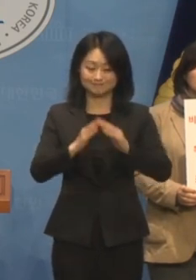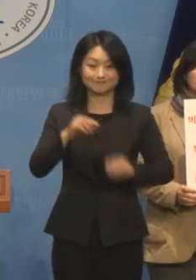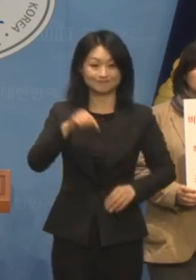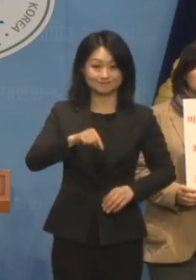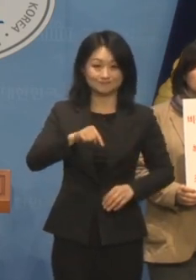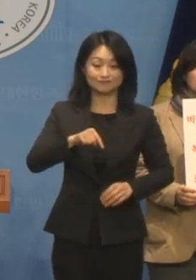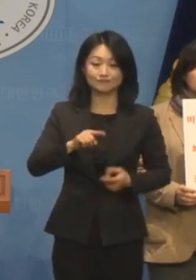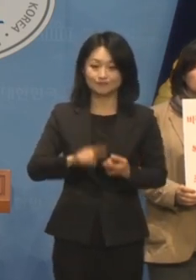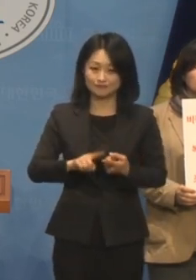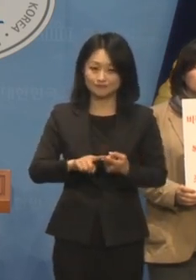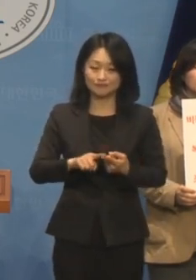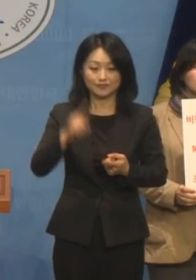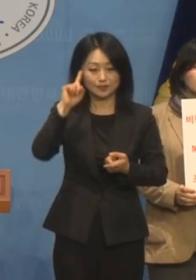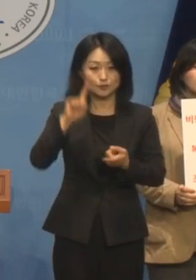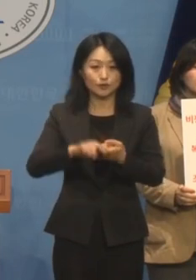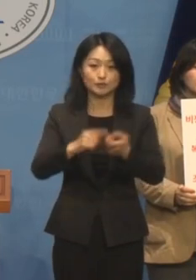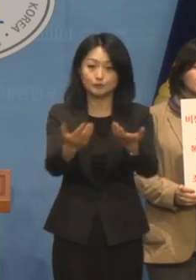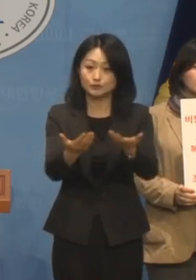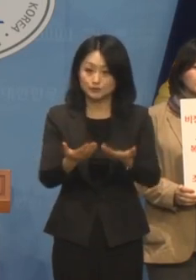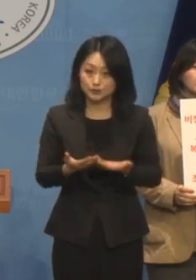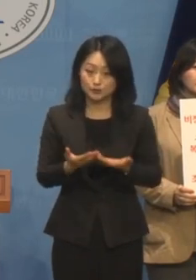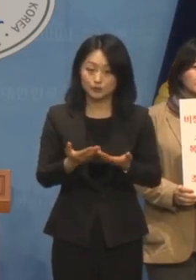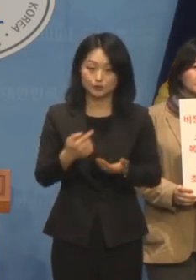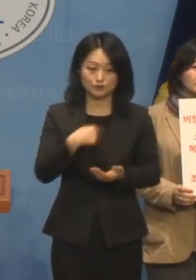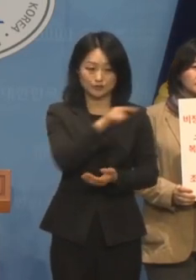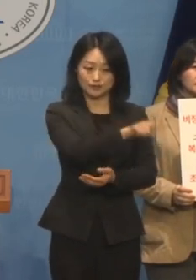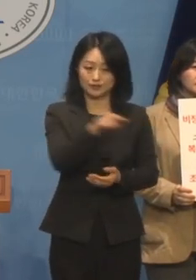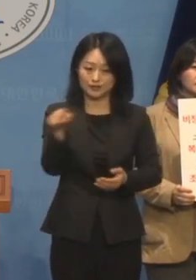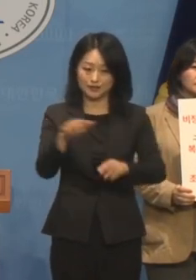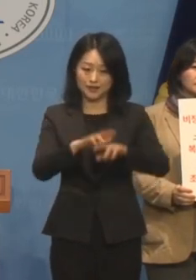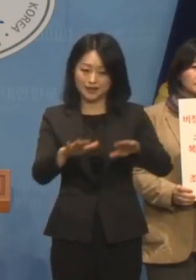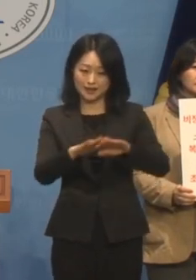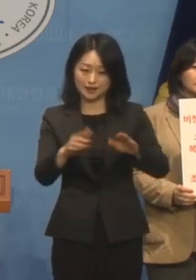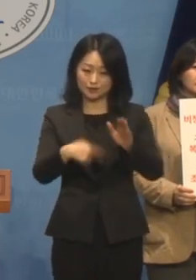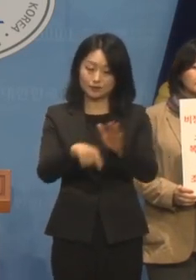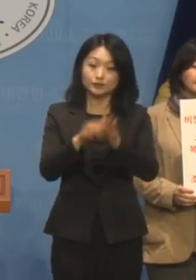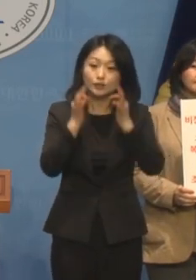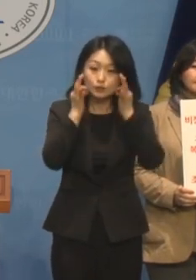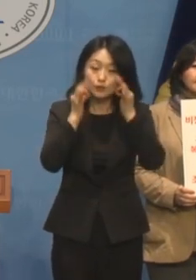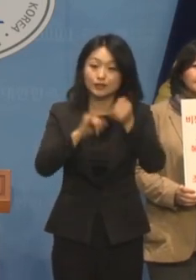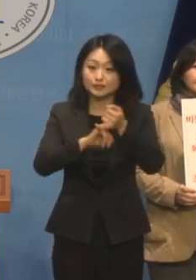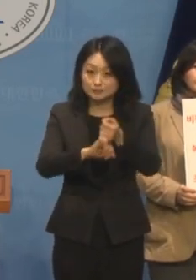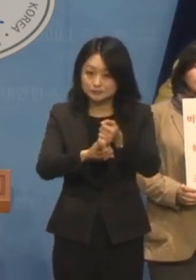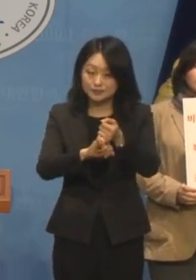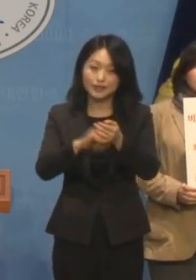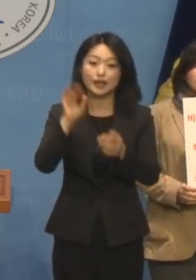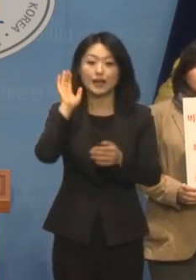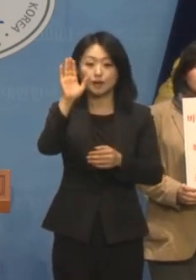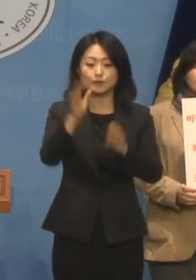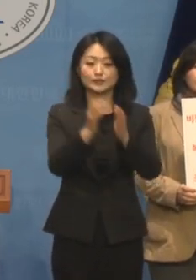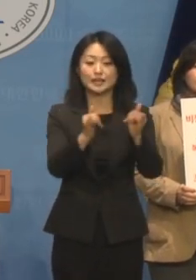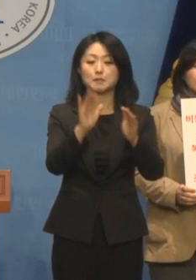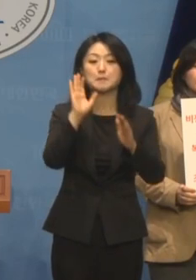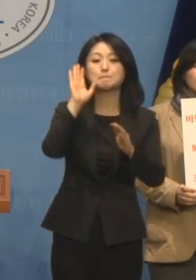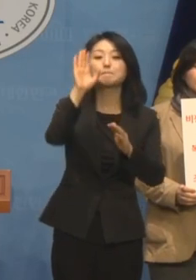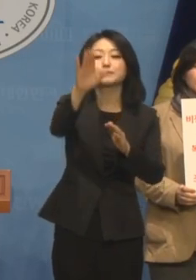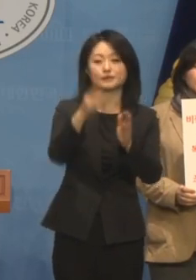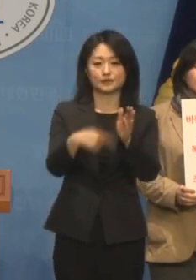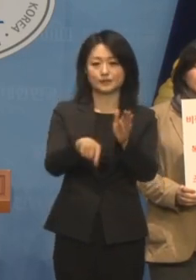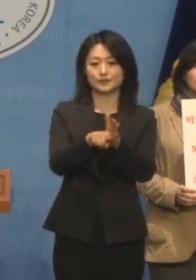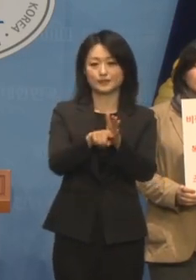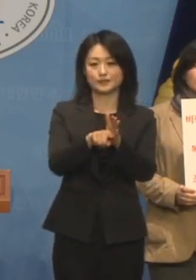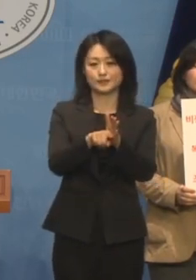대해서 계속적으로 관심을 가지고 노력을 기울여서 이 문제를 앞으로의 이제 인간의 미래에